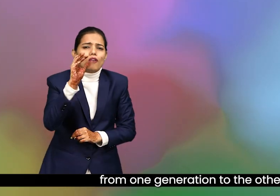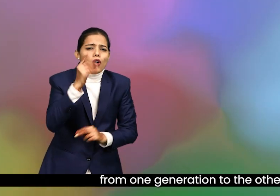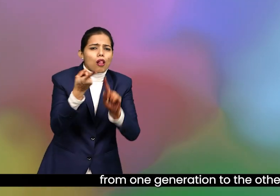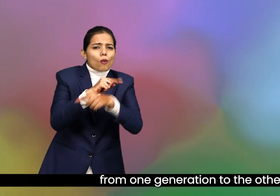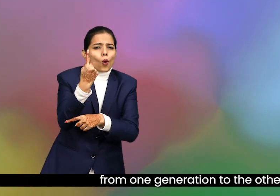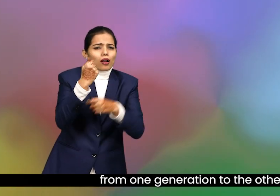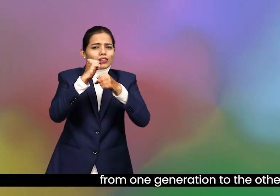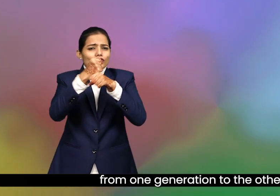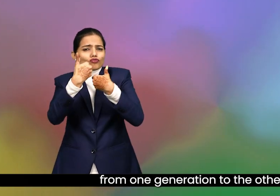மரபணு பொருள்.